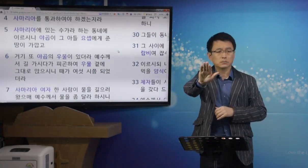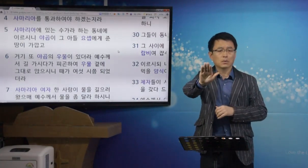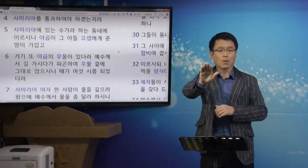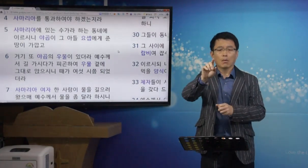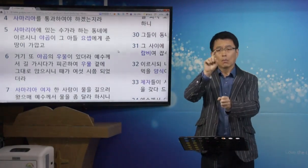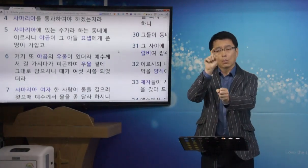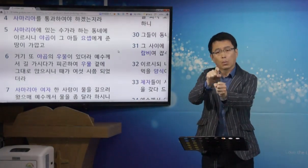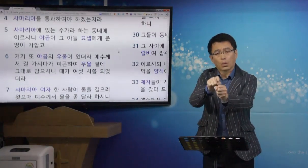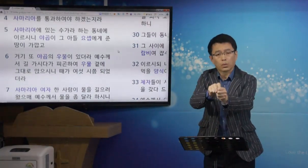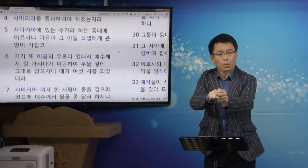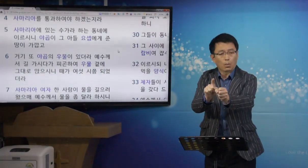사마리아까지 들어가면서